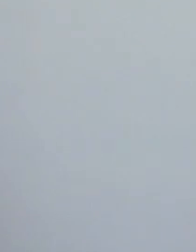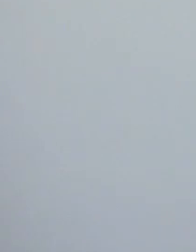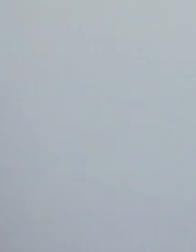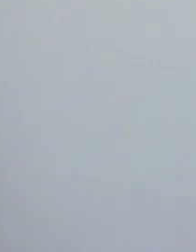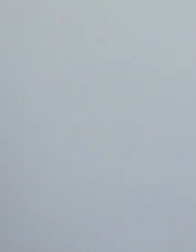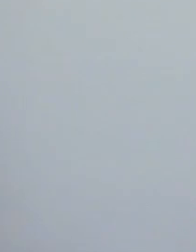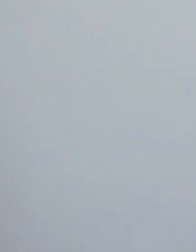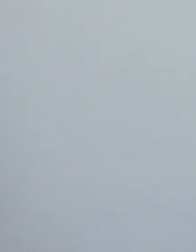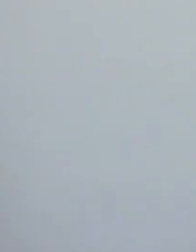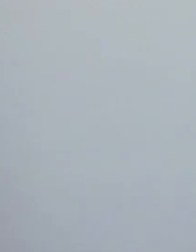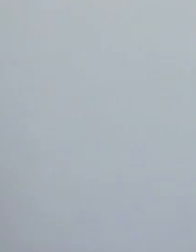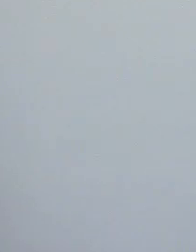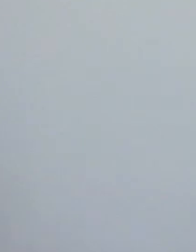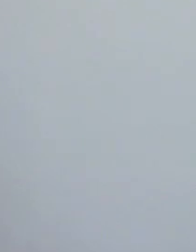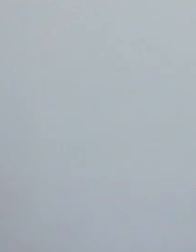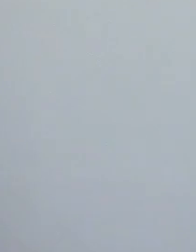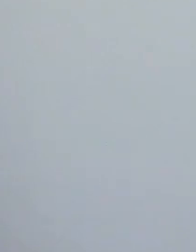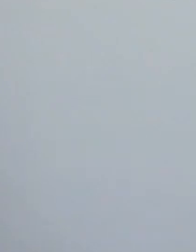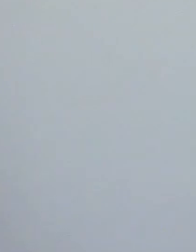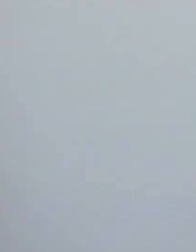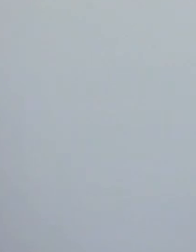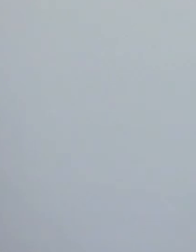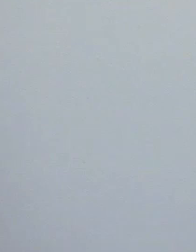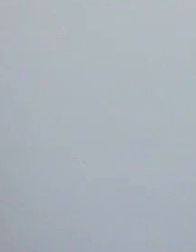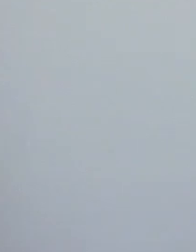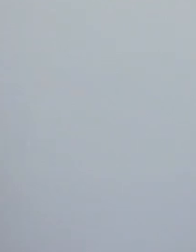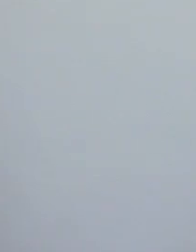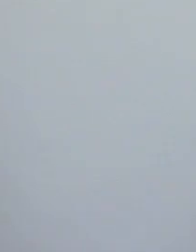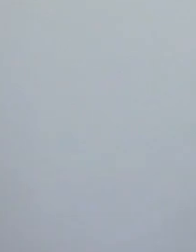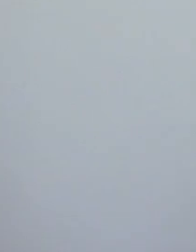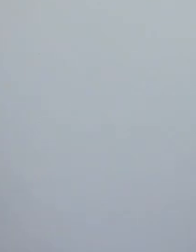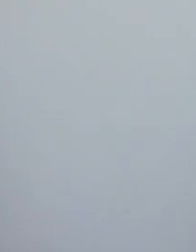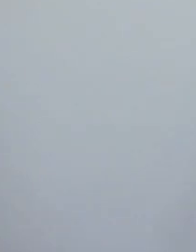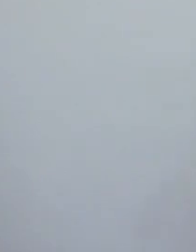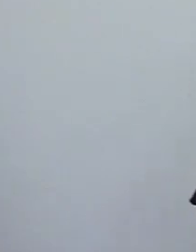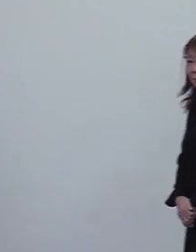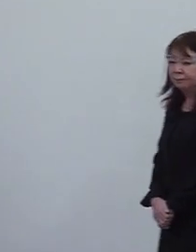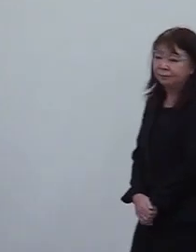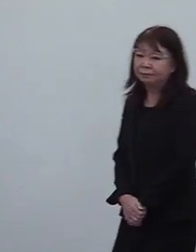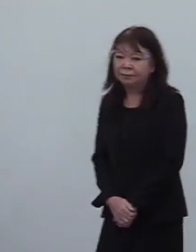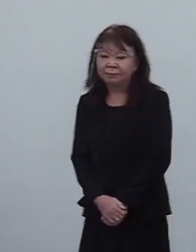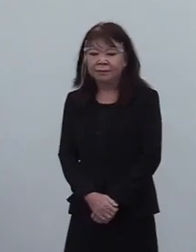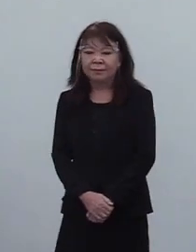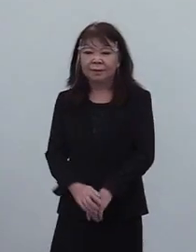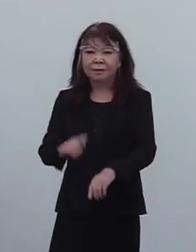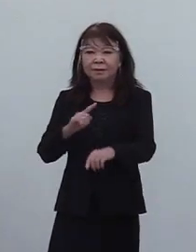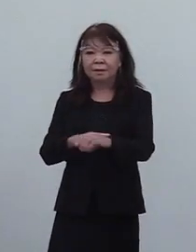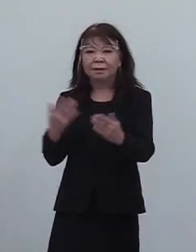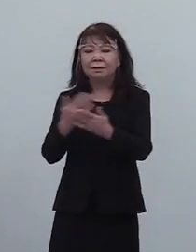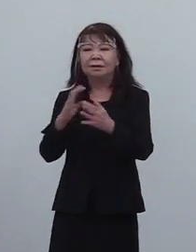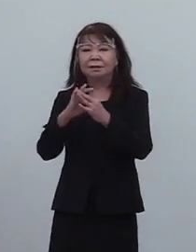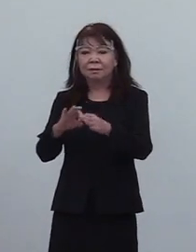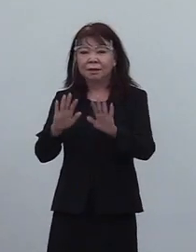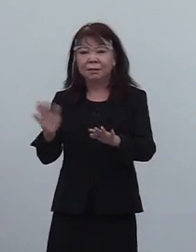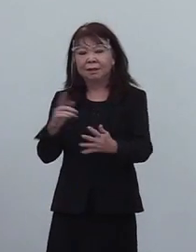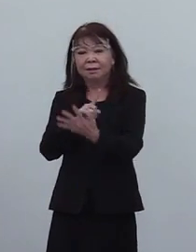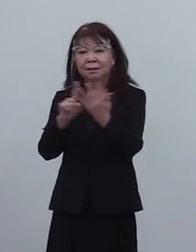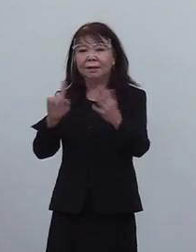それでは、定刻となりましたので、ただいまから記者会見を始めます。